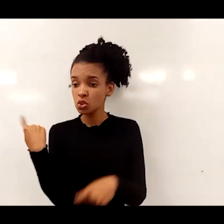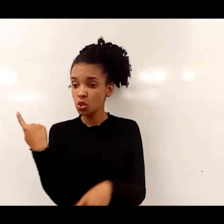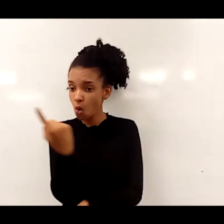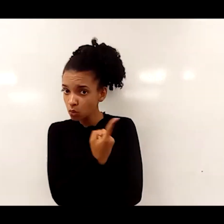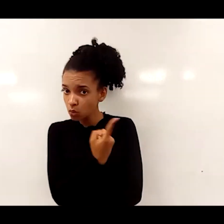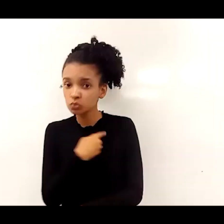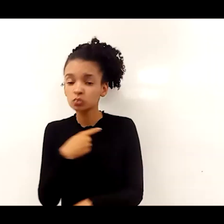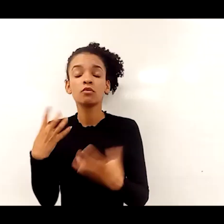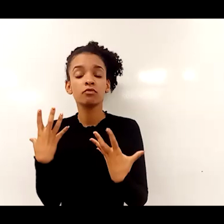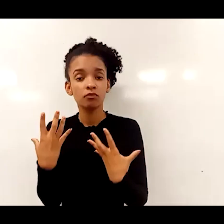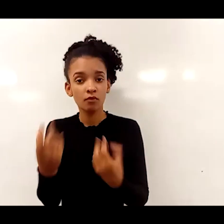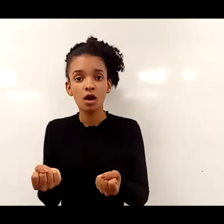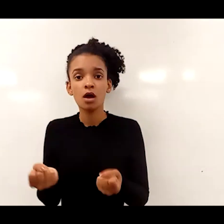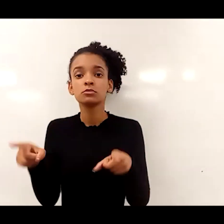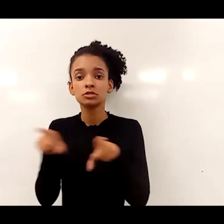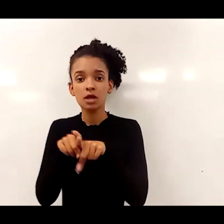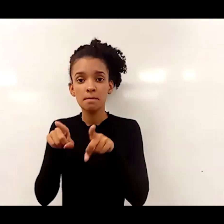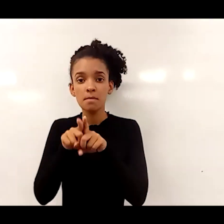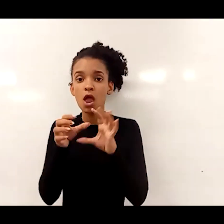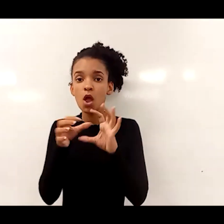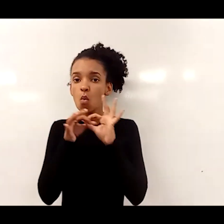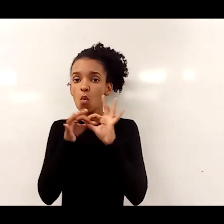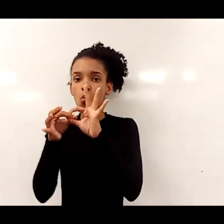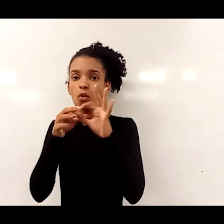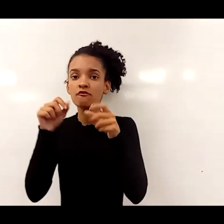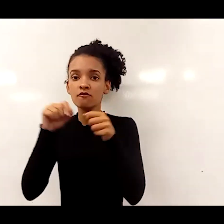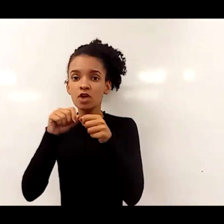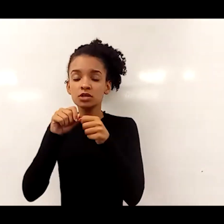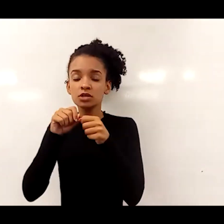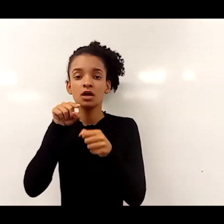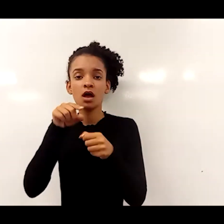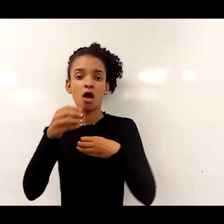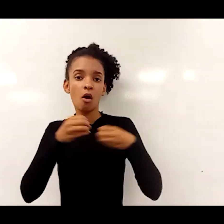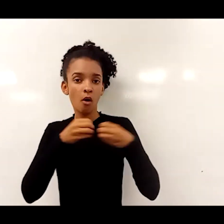um só homem fazendo essa uma só obra. Jesus é o Senhor. Amém.